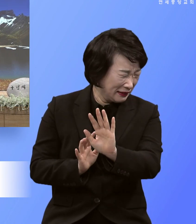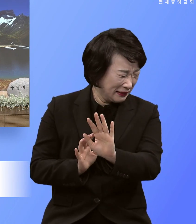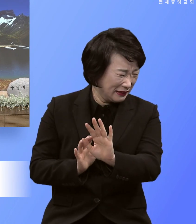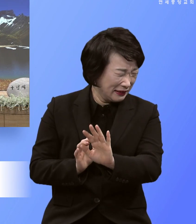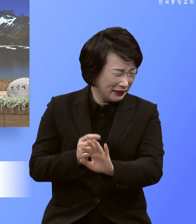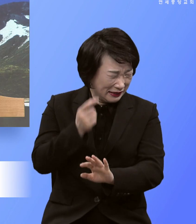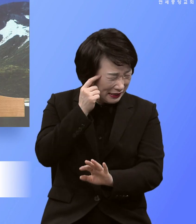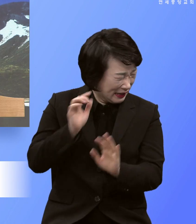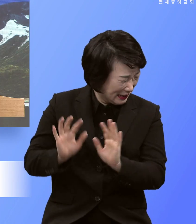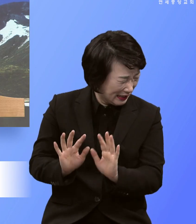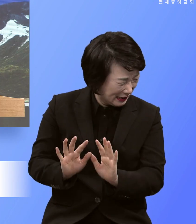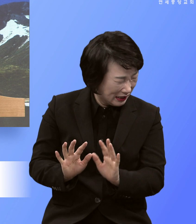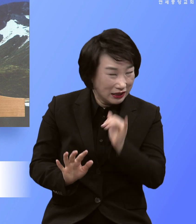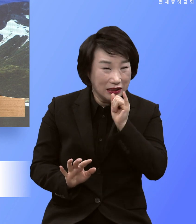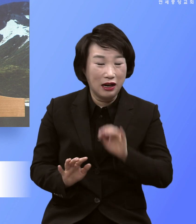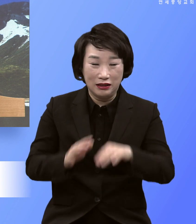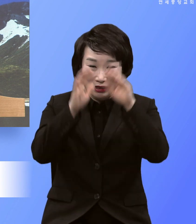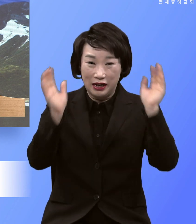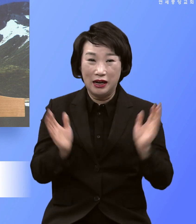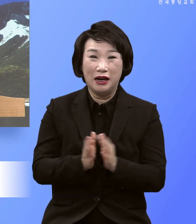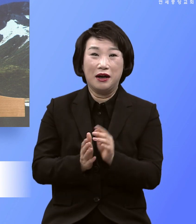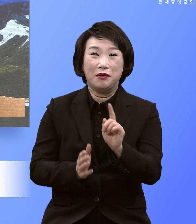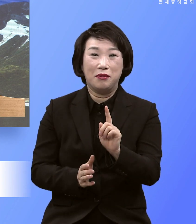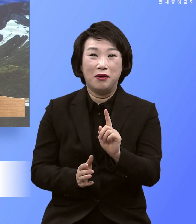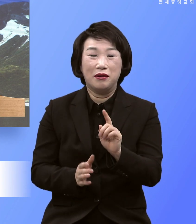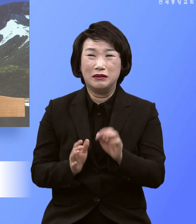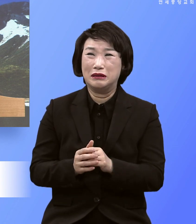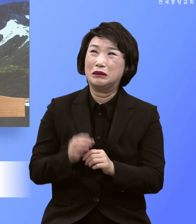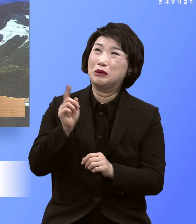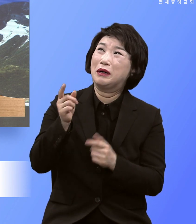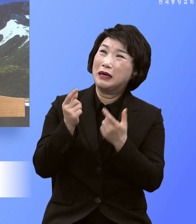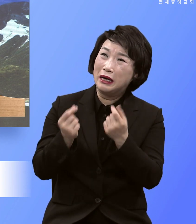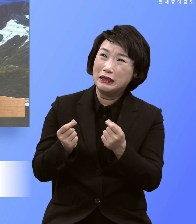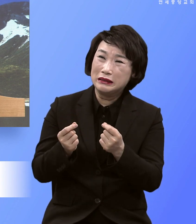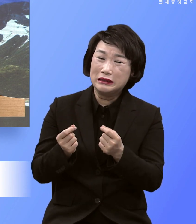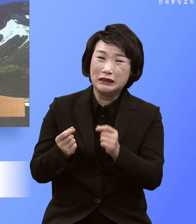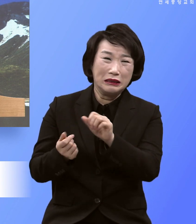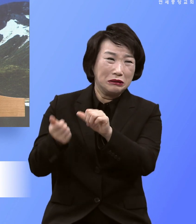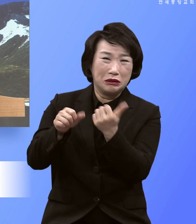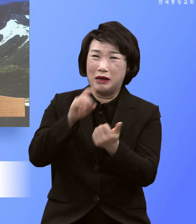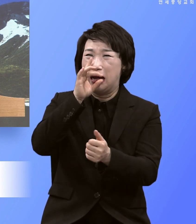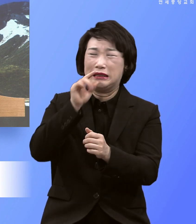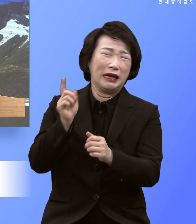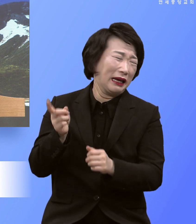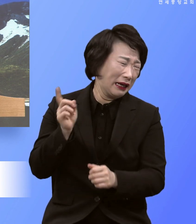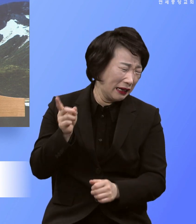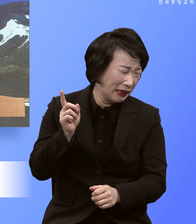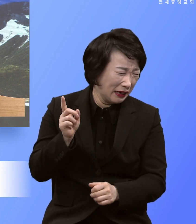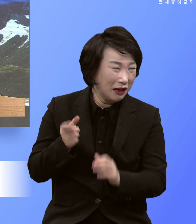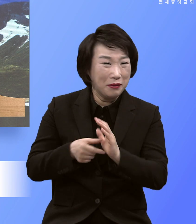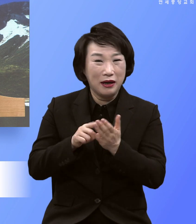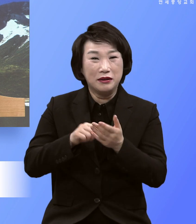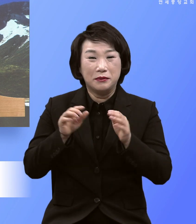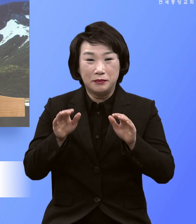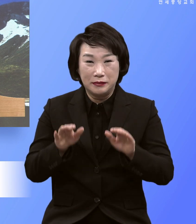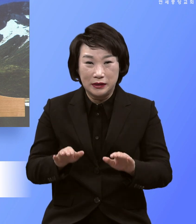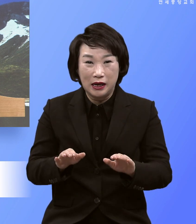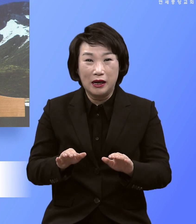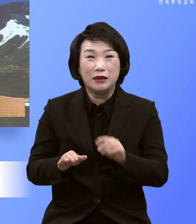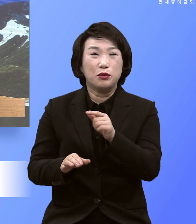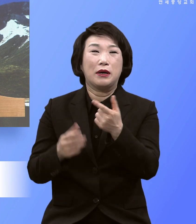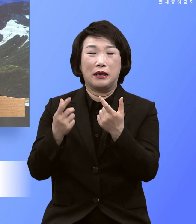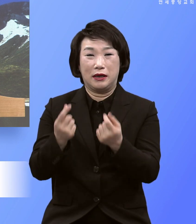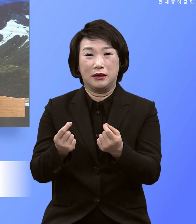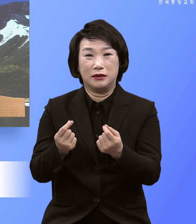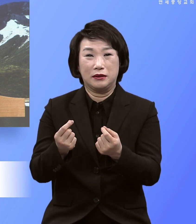끔찍스럽게 생각하고 모든 사람들이 저렇게 당해서는 안 된다고 할 만큼